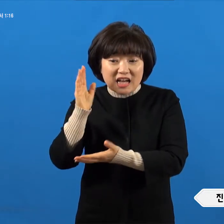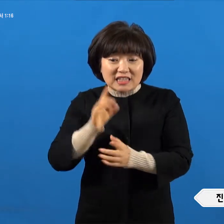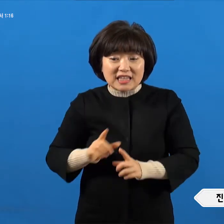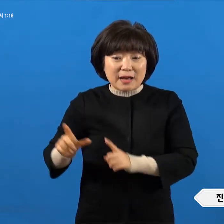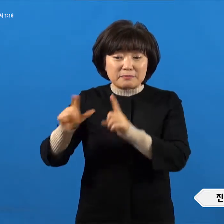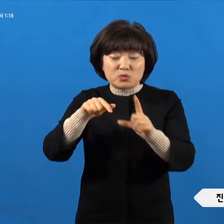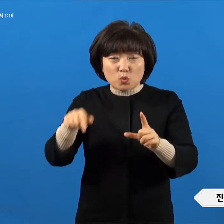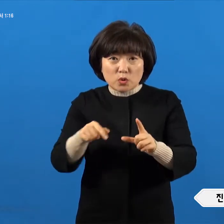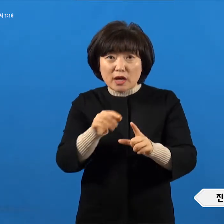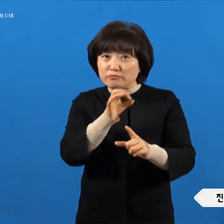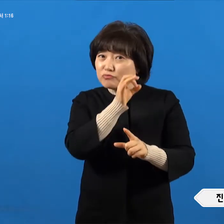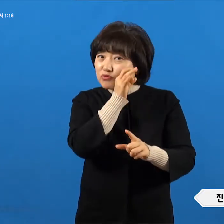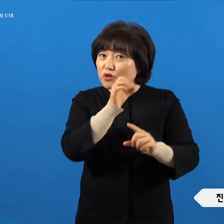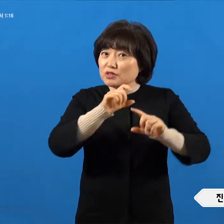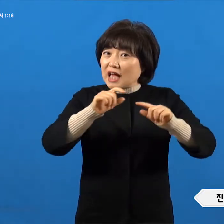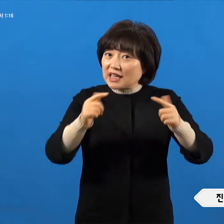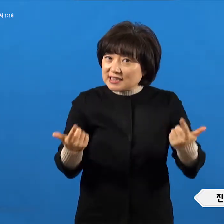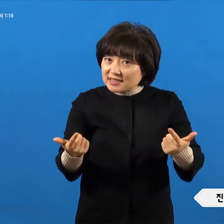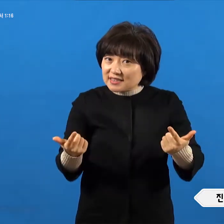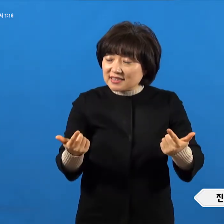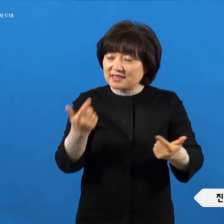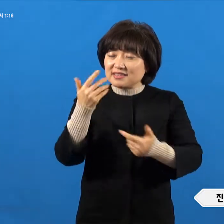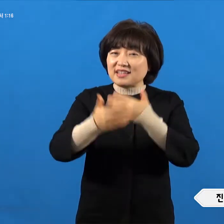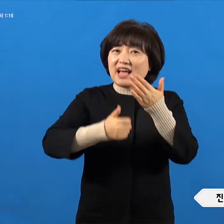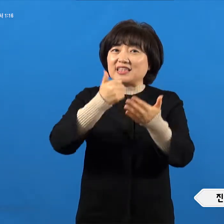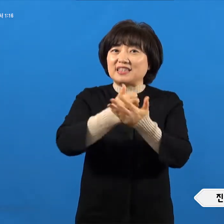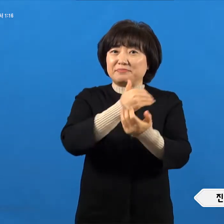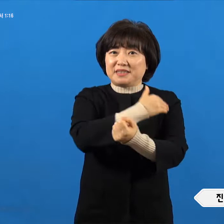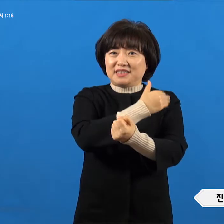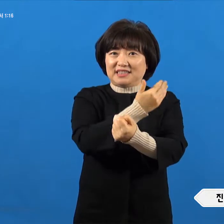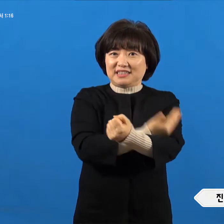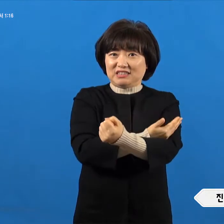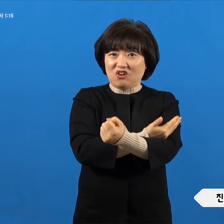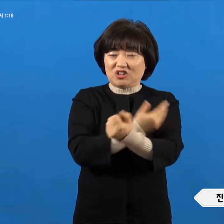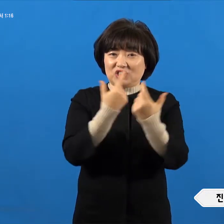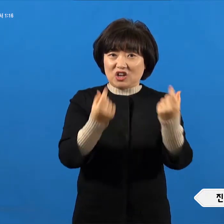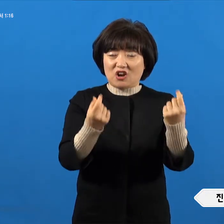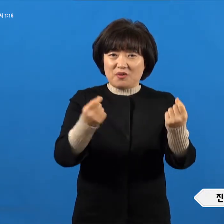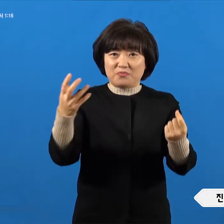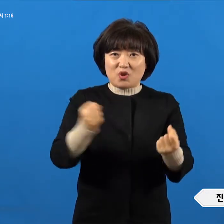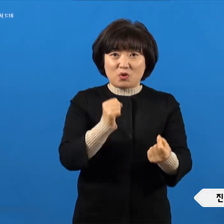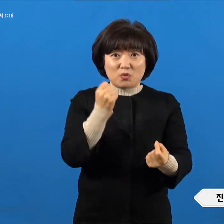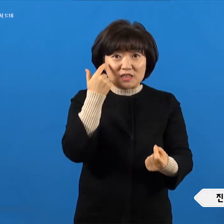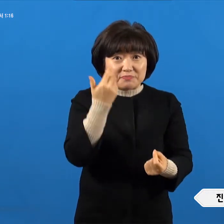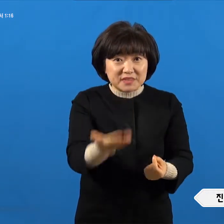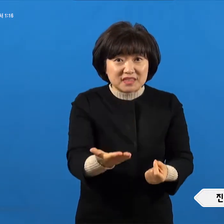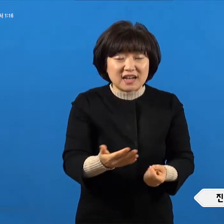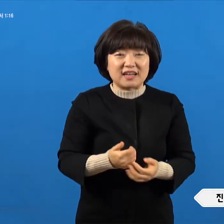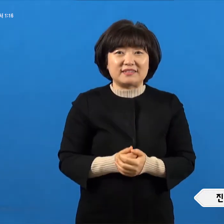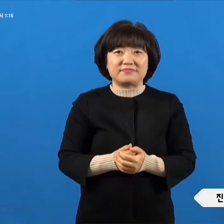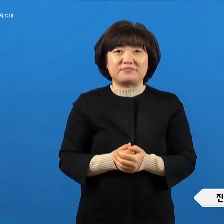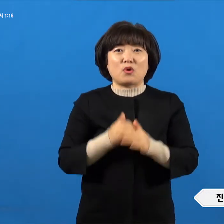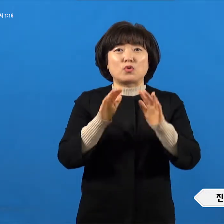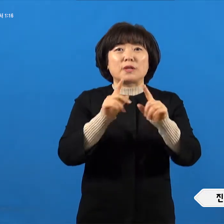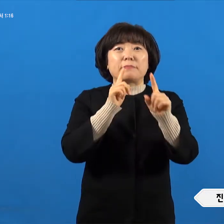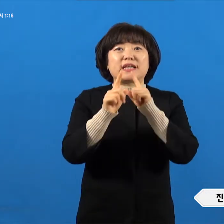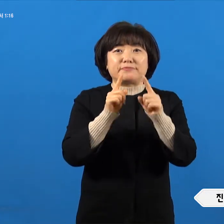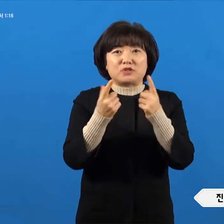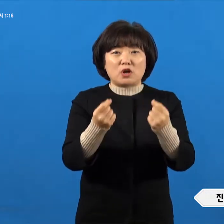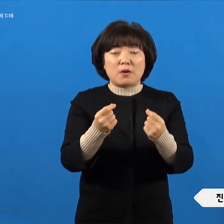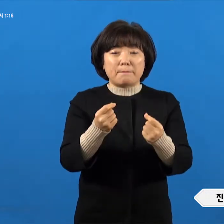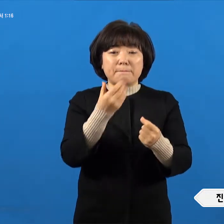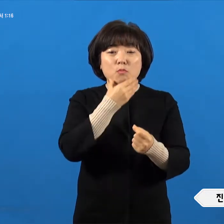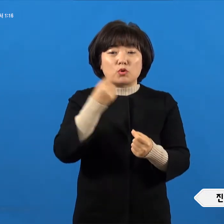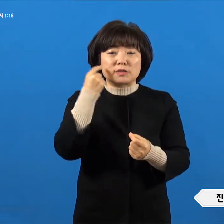부끄러워하지 아니하는 하나님의 능력이 되고 있습니까? 오늘 말씀을 보면 복음을